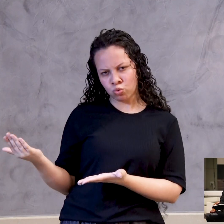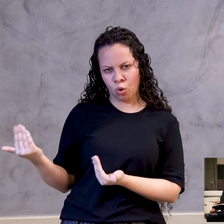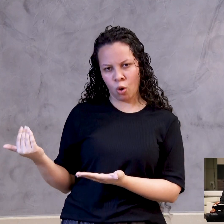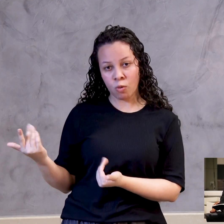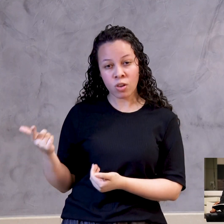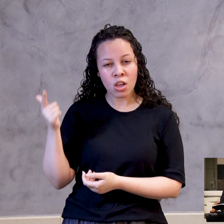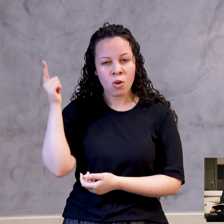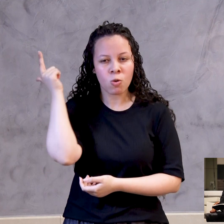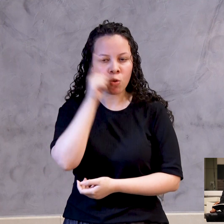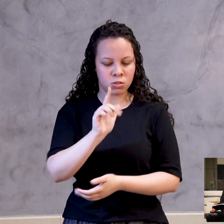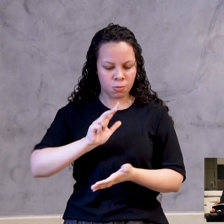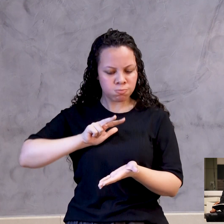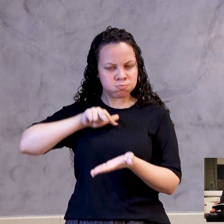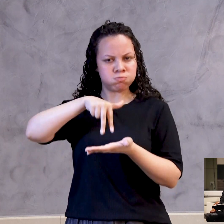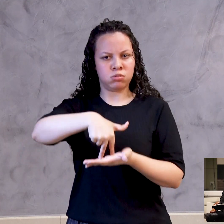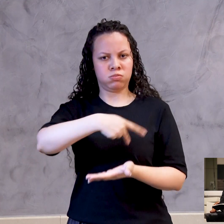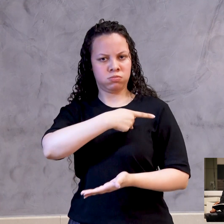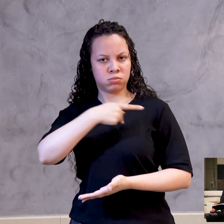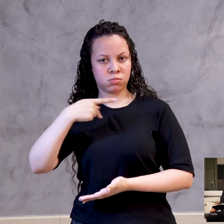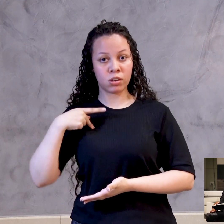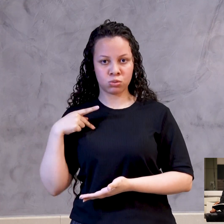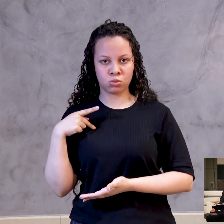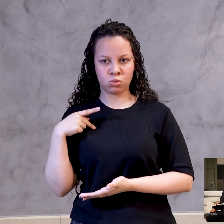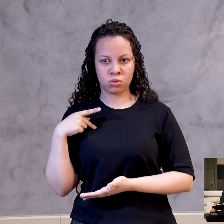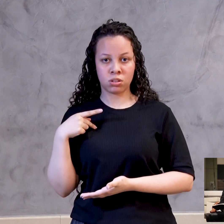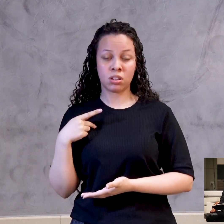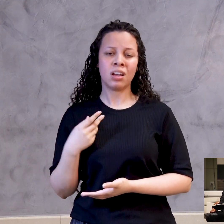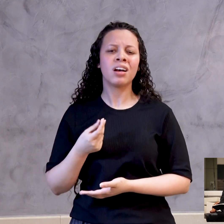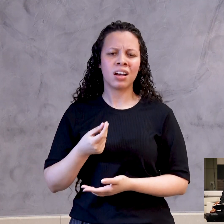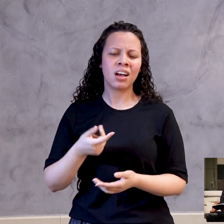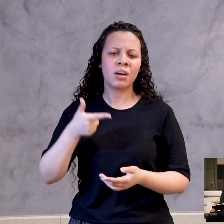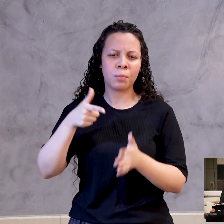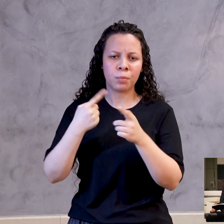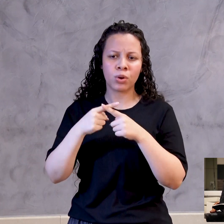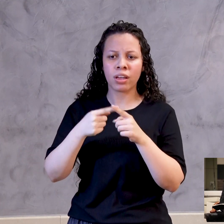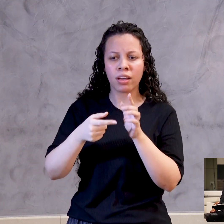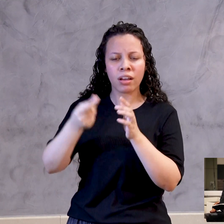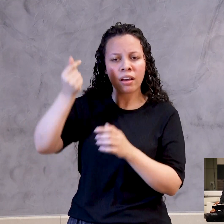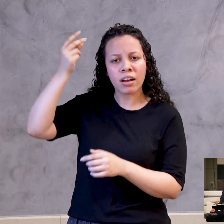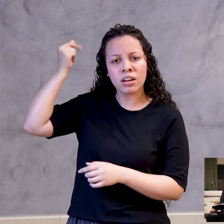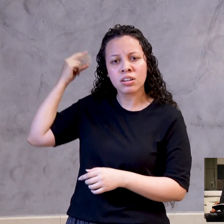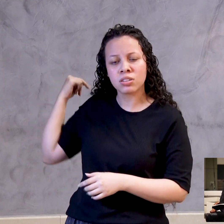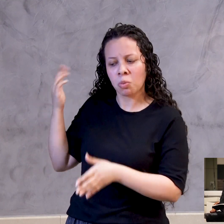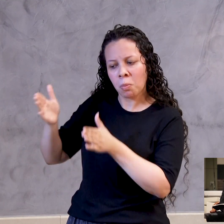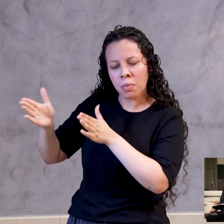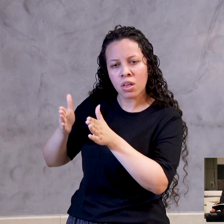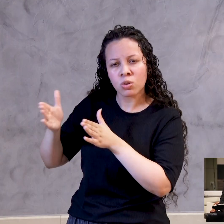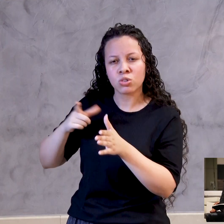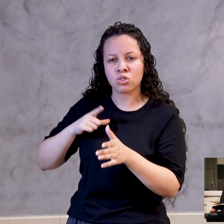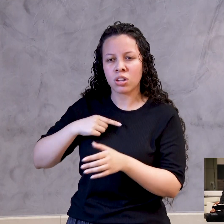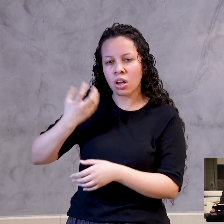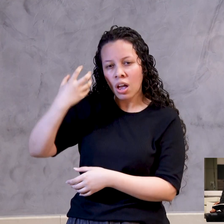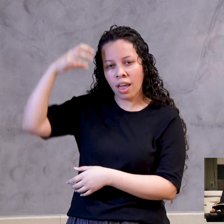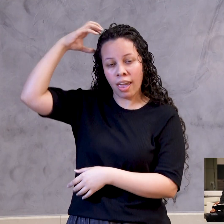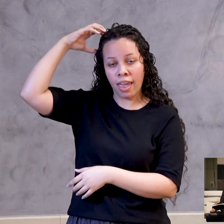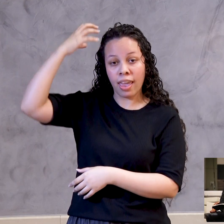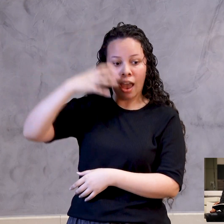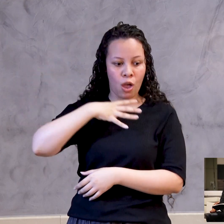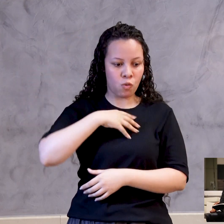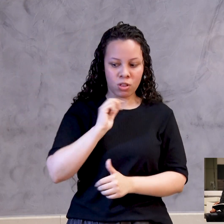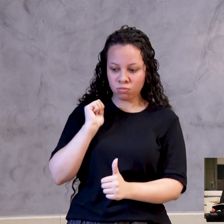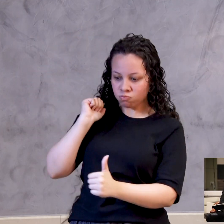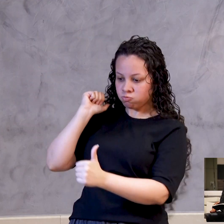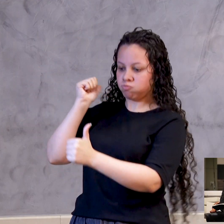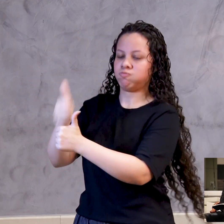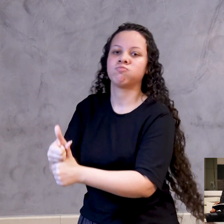esse domínio. Grandes homens aí para trás, imperadores, chegaram ao rei porque ao reinado porque o pai